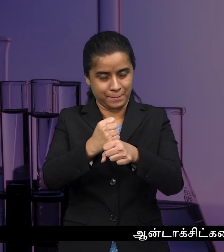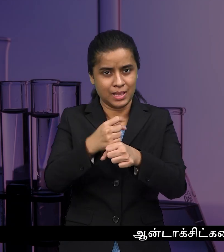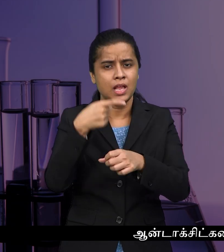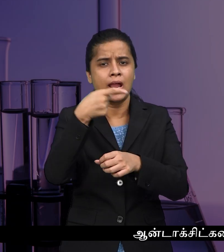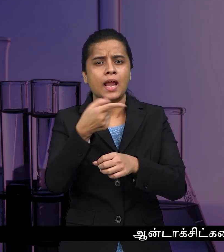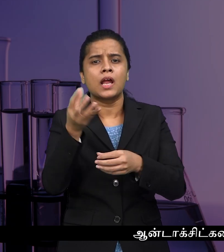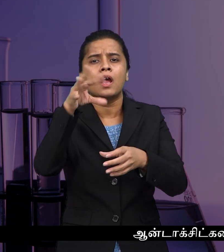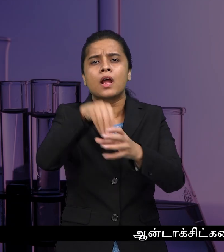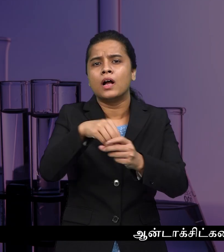ஆன்டாசிடுகளை எடுத்துக்கொள்கிறோம்.